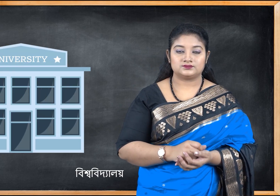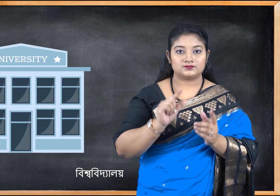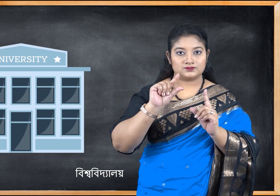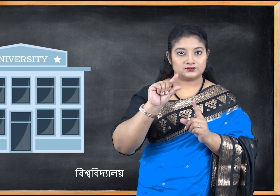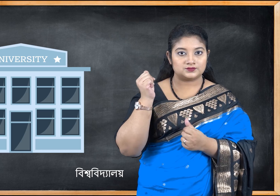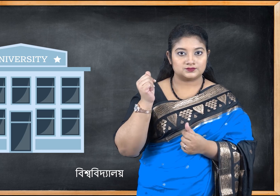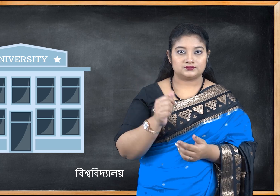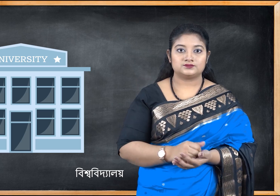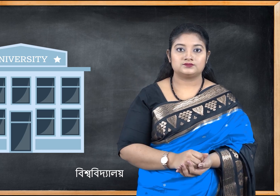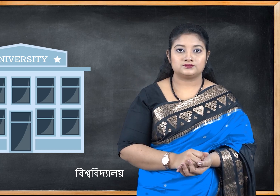বিশ্ববিদ্যালয়,